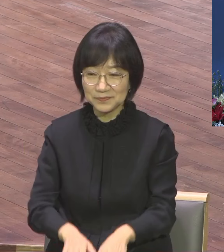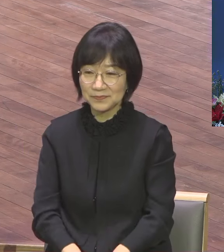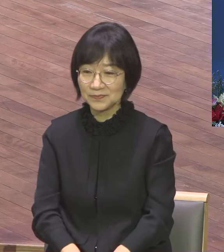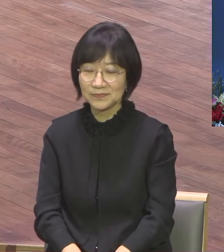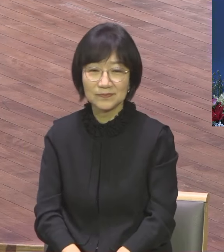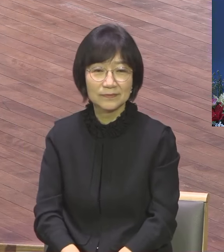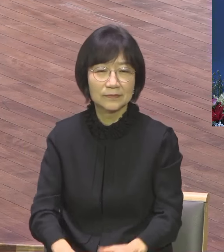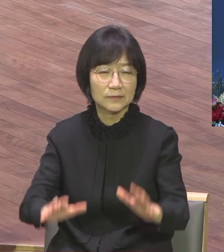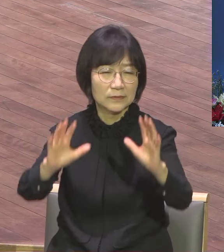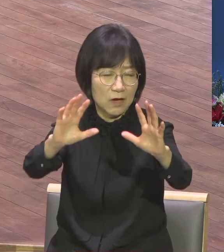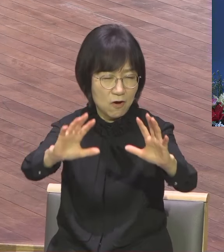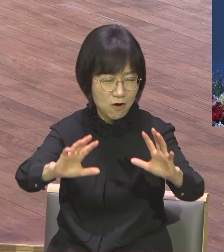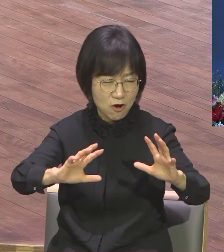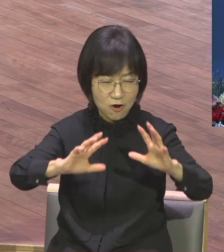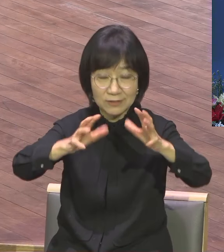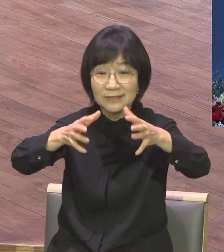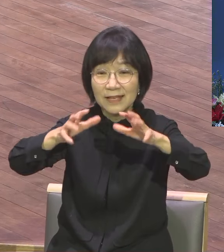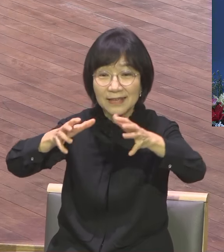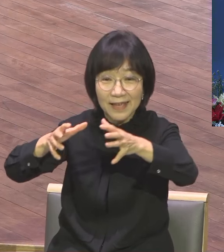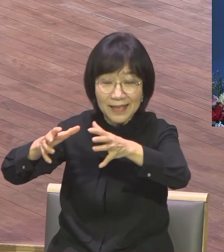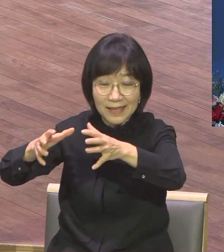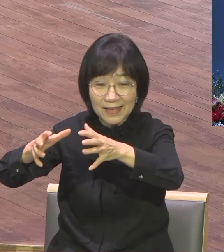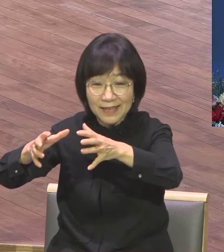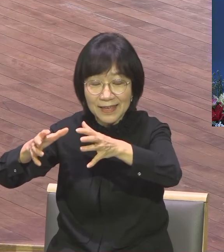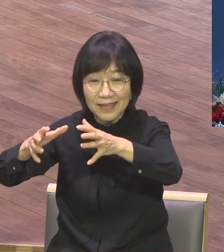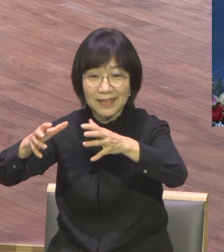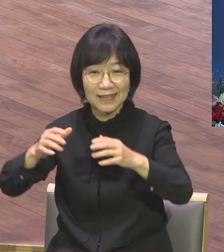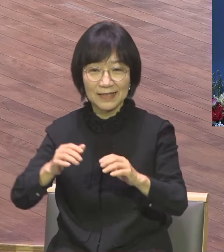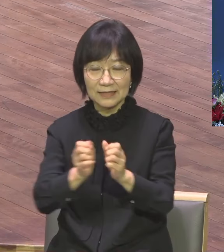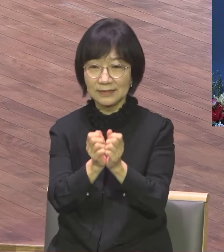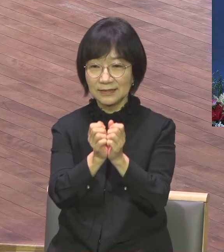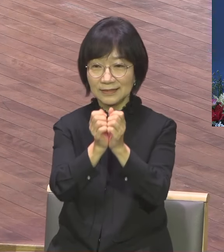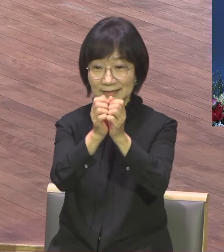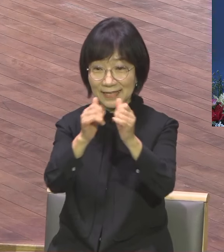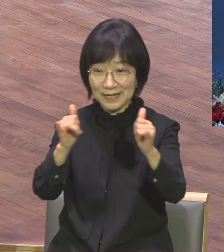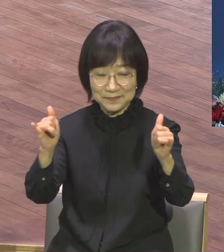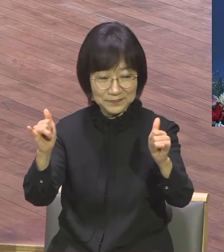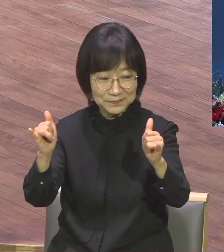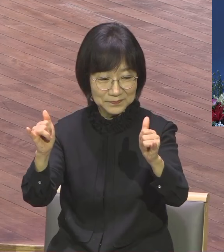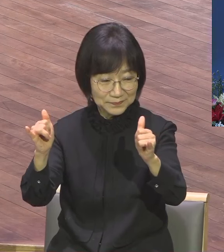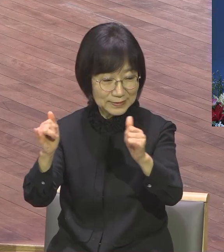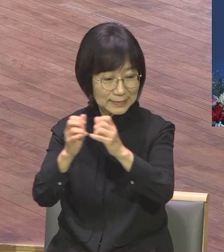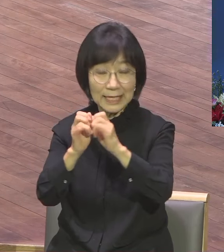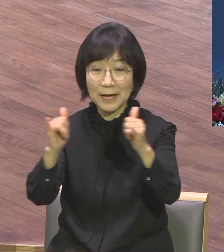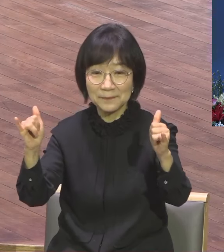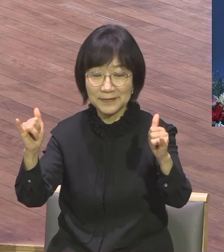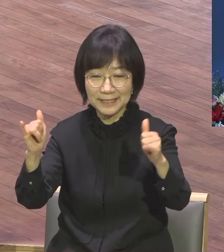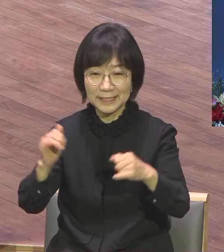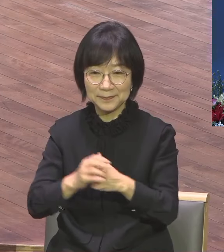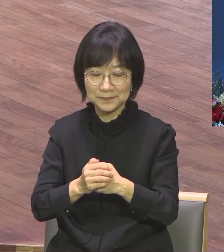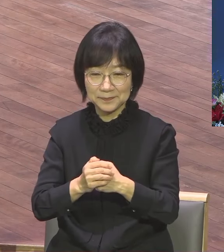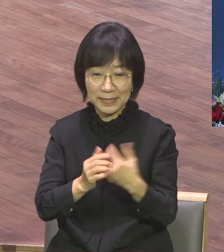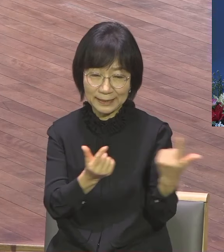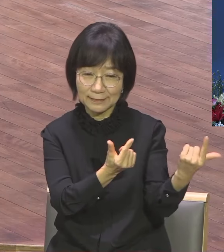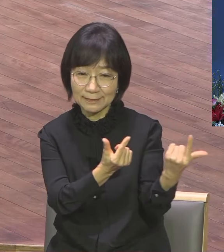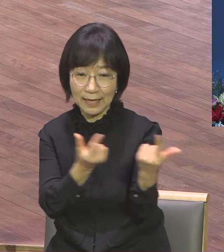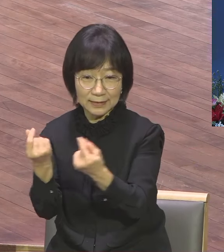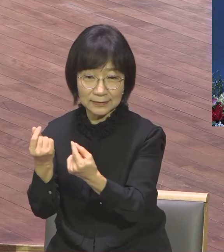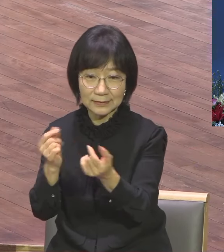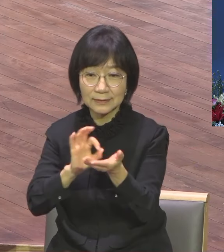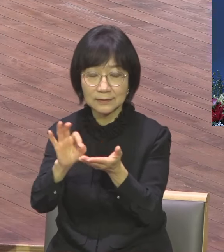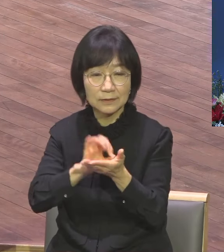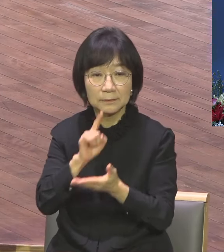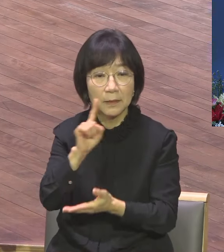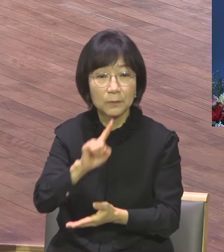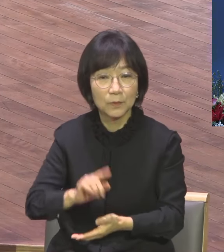세계적으로 모든 사람이 다 인식하고 있는 망국 공통어가 있습니다. 망국